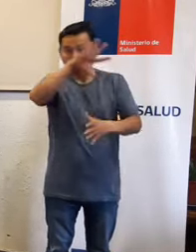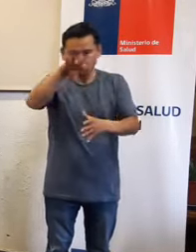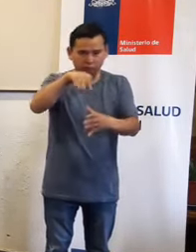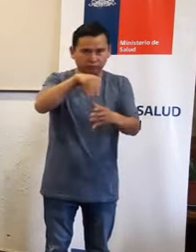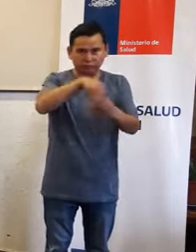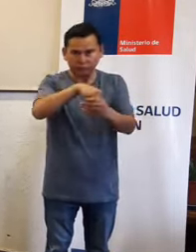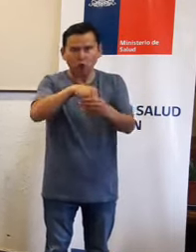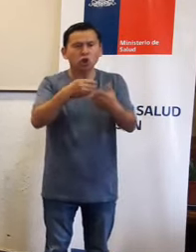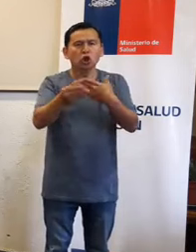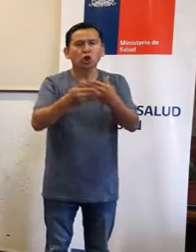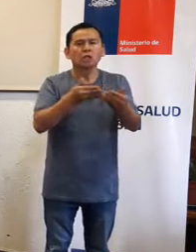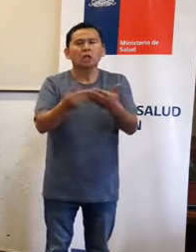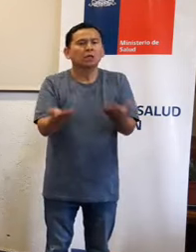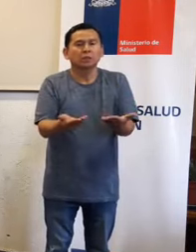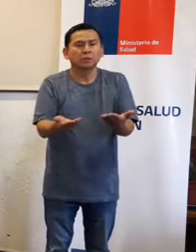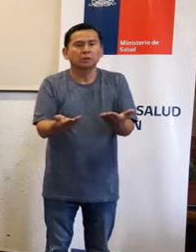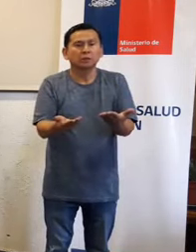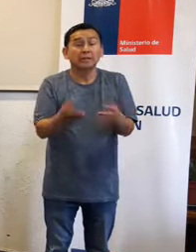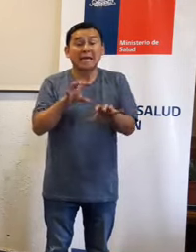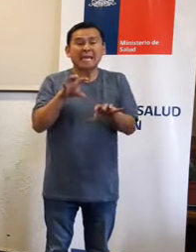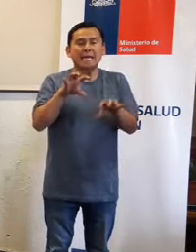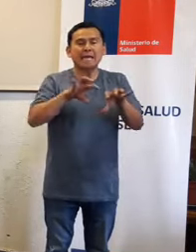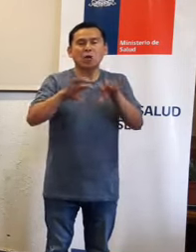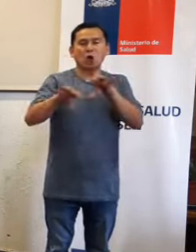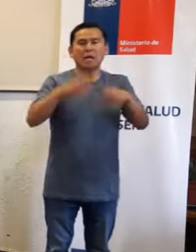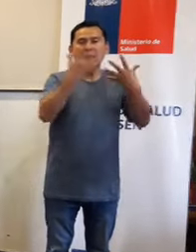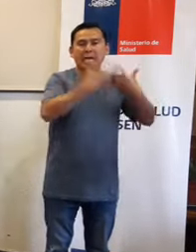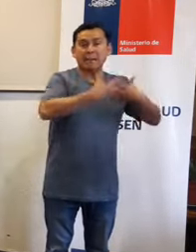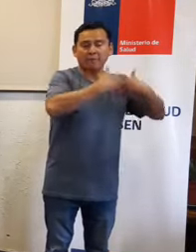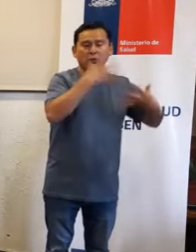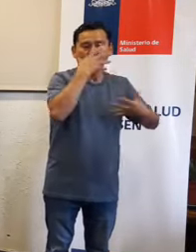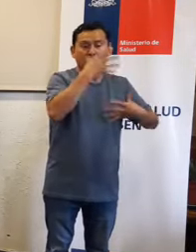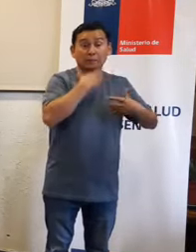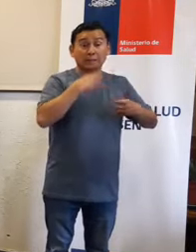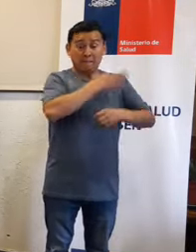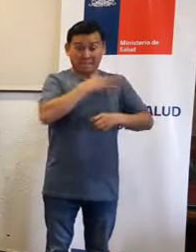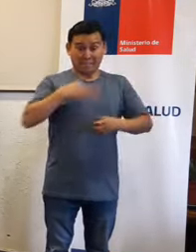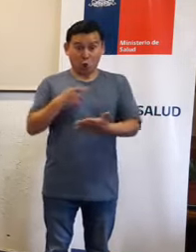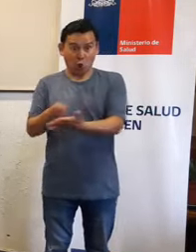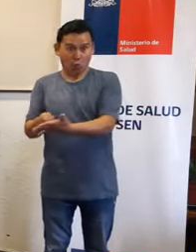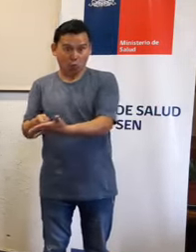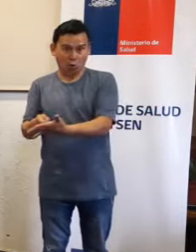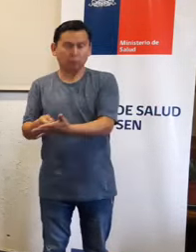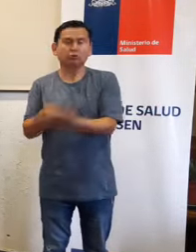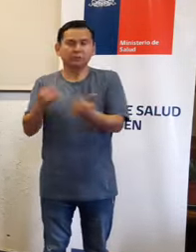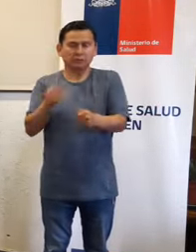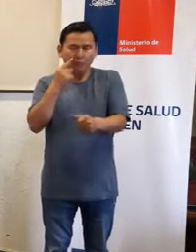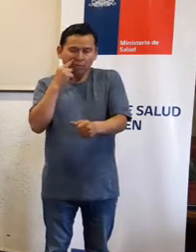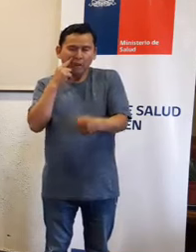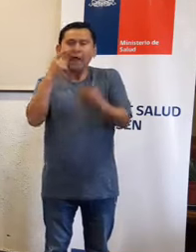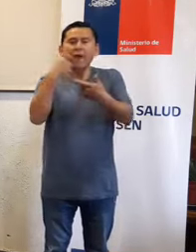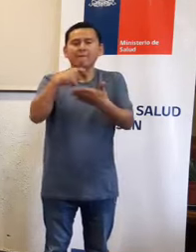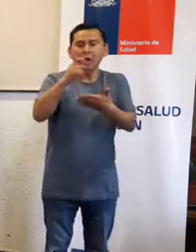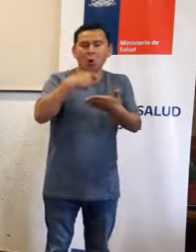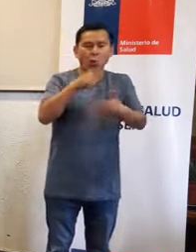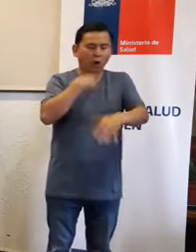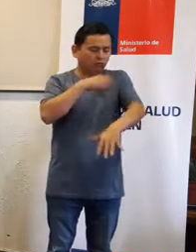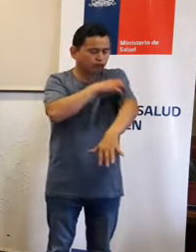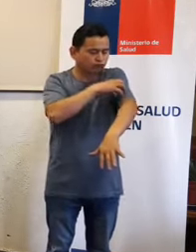donde los equipamientos que hay disponibles y que el ministerio adquirió van a ir siendo distribuidos